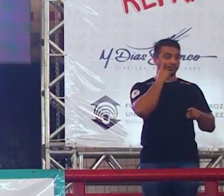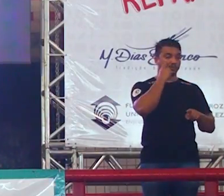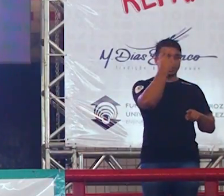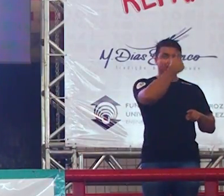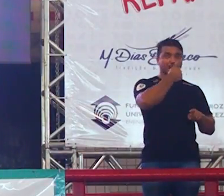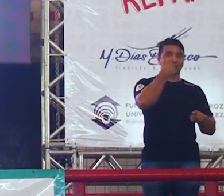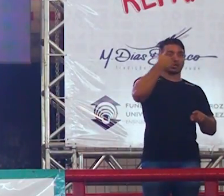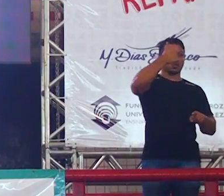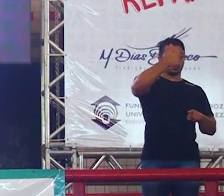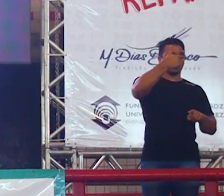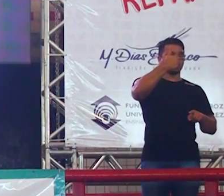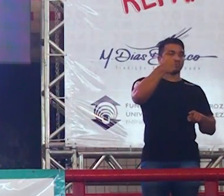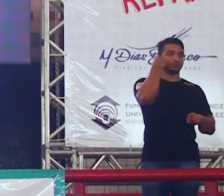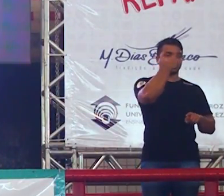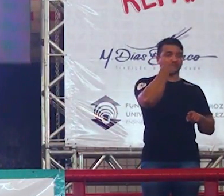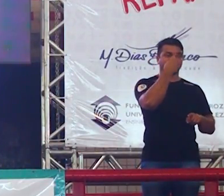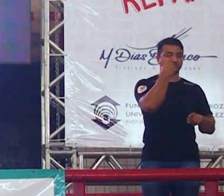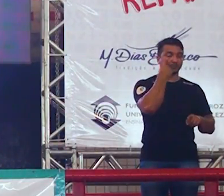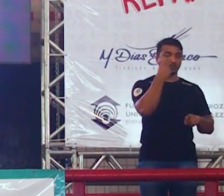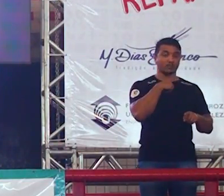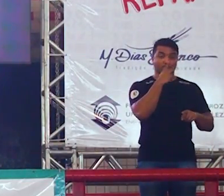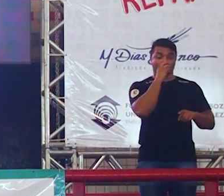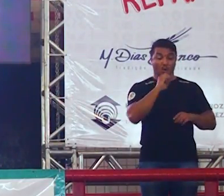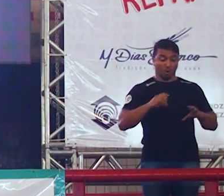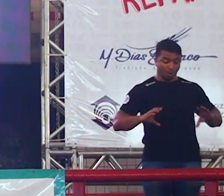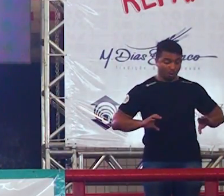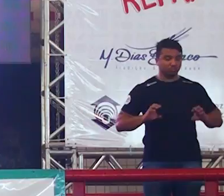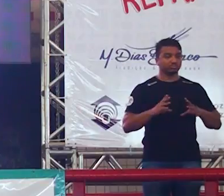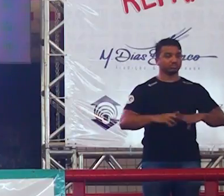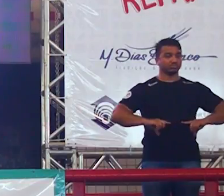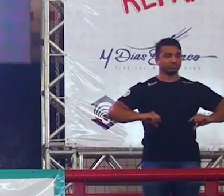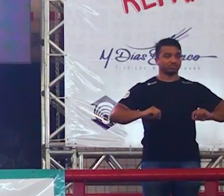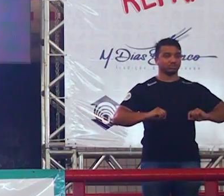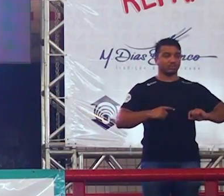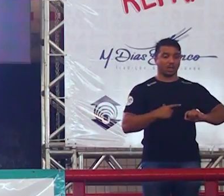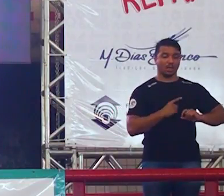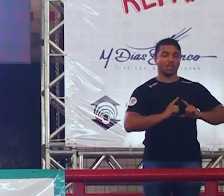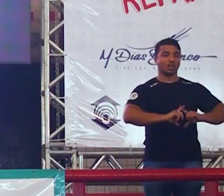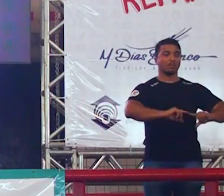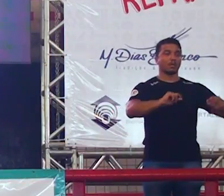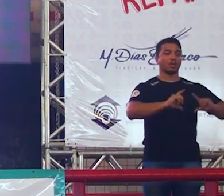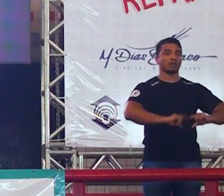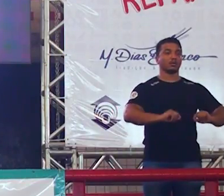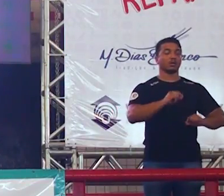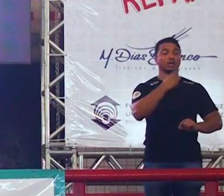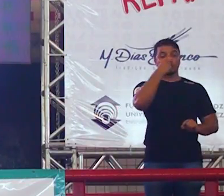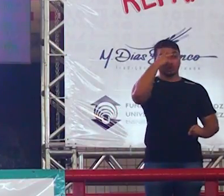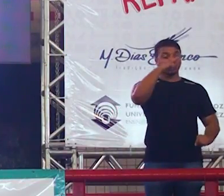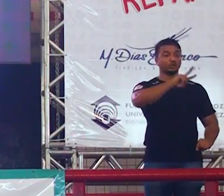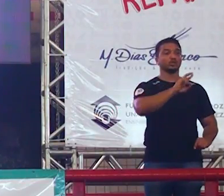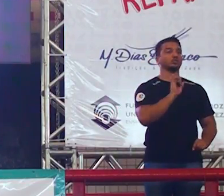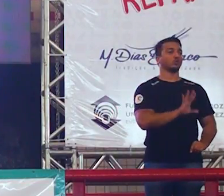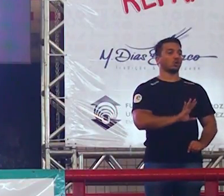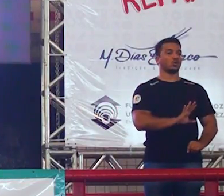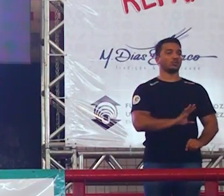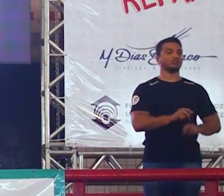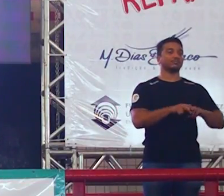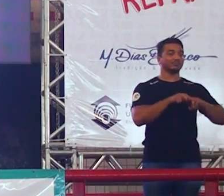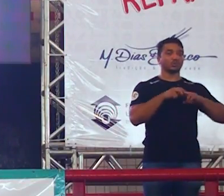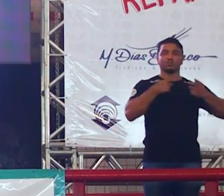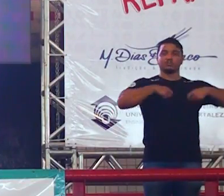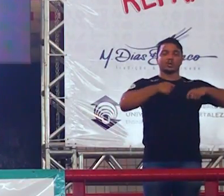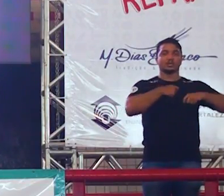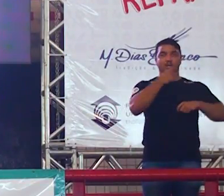Quando o óvulo ele é liberado, ele tem apenas 2 dias de vida. Então, estima-se